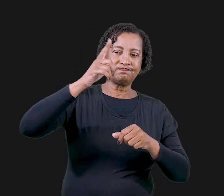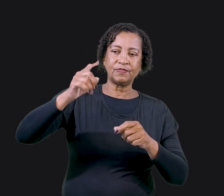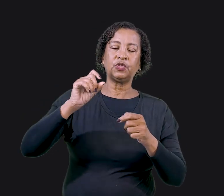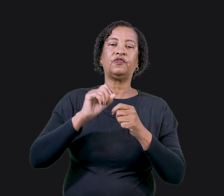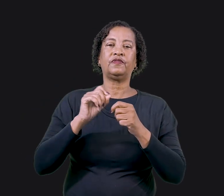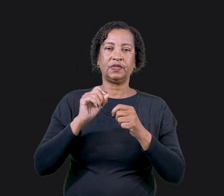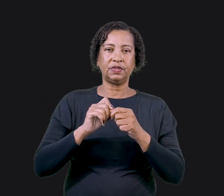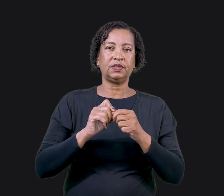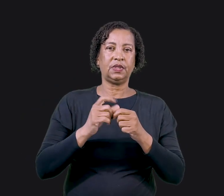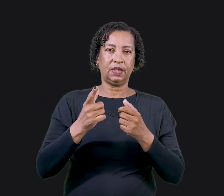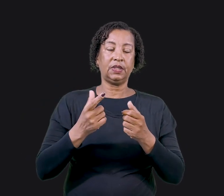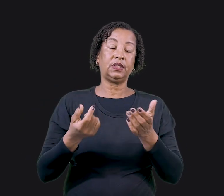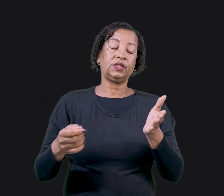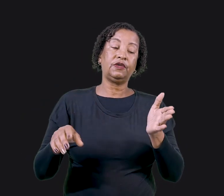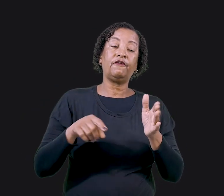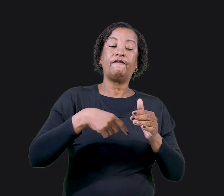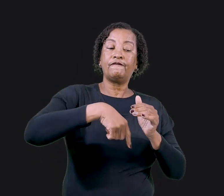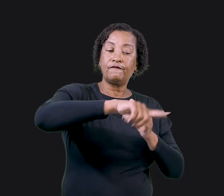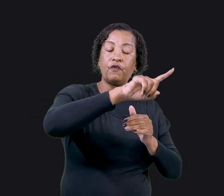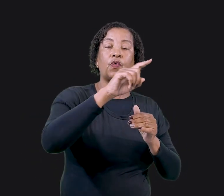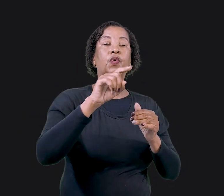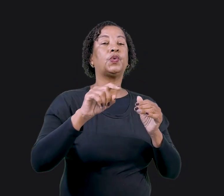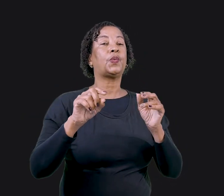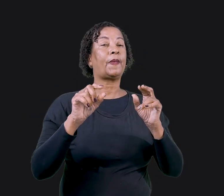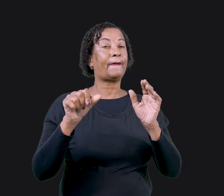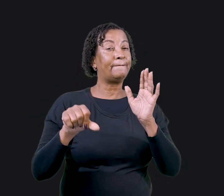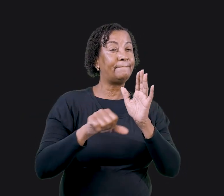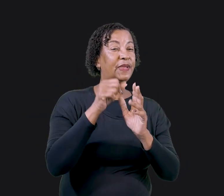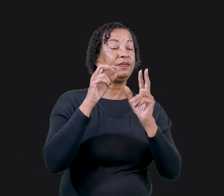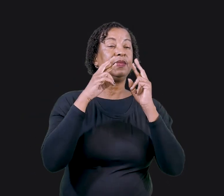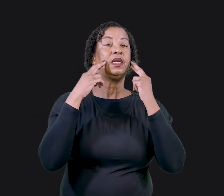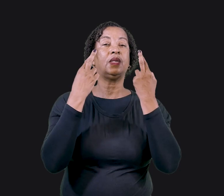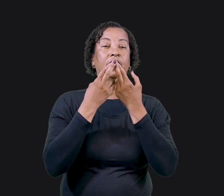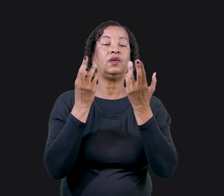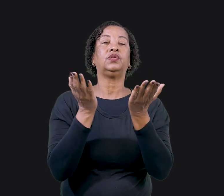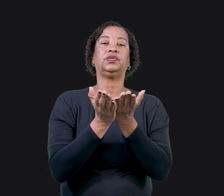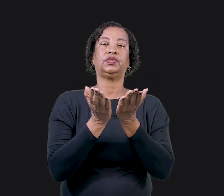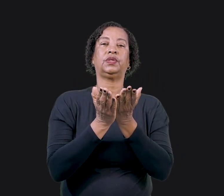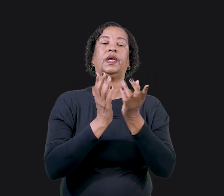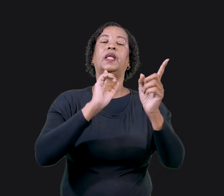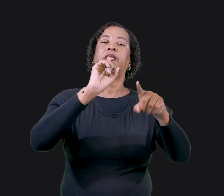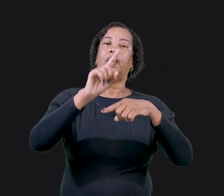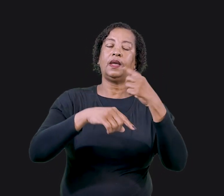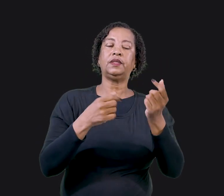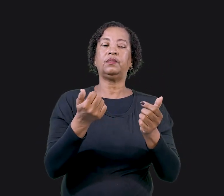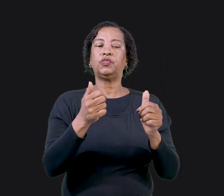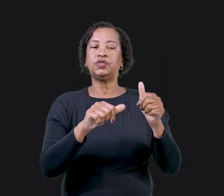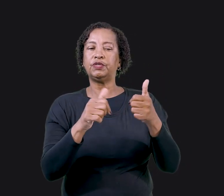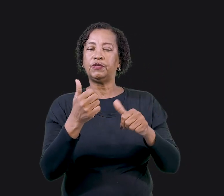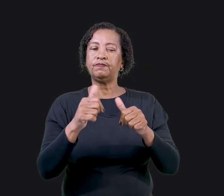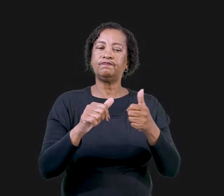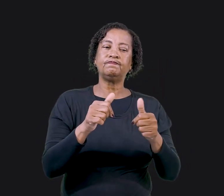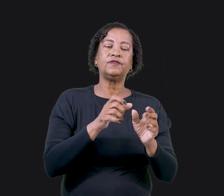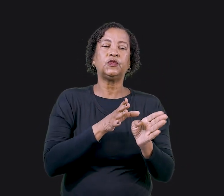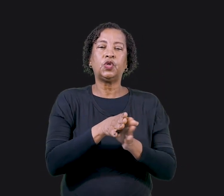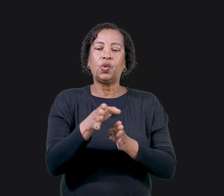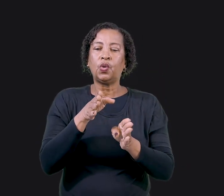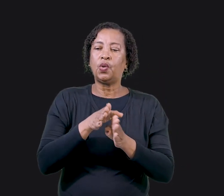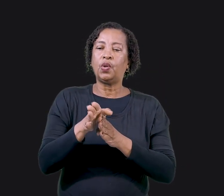que compareceram ao primeiro retiro espiritual cristão. Depois Jesus supervisionou aquele povo durante 3 anos e